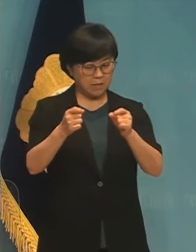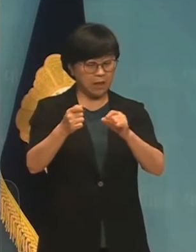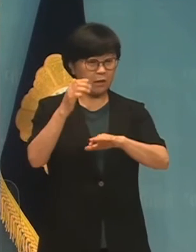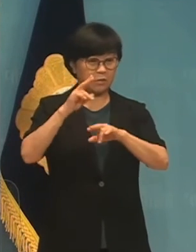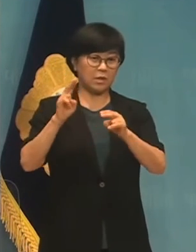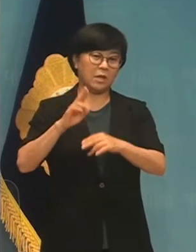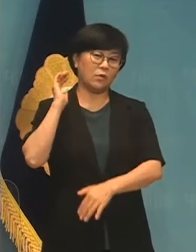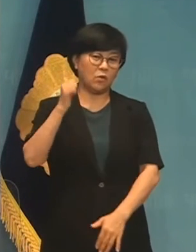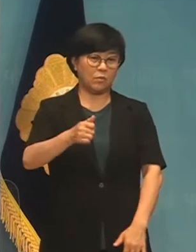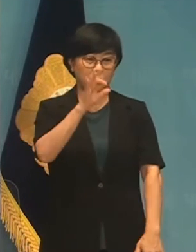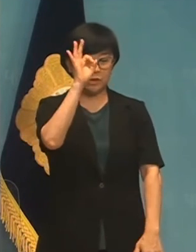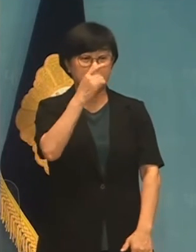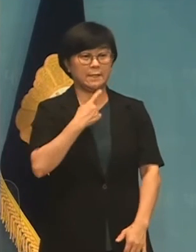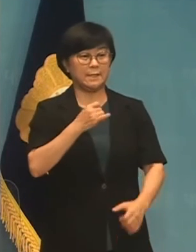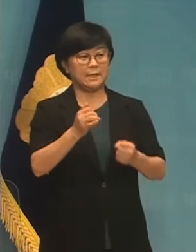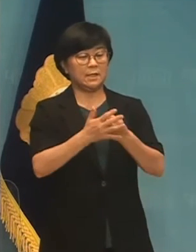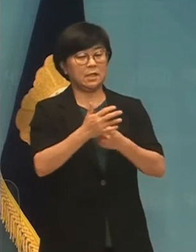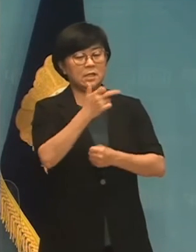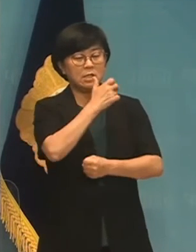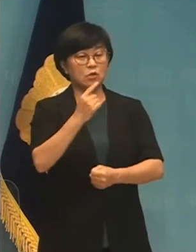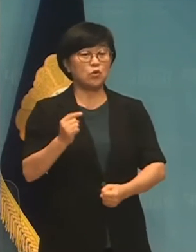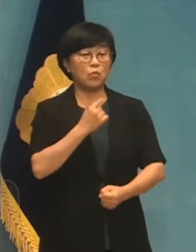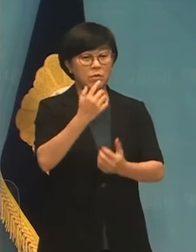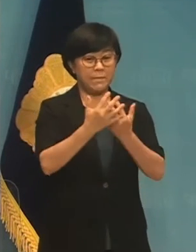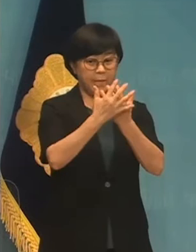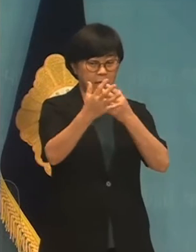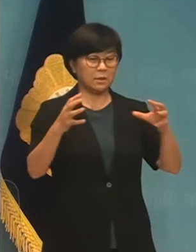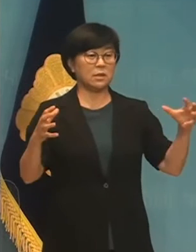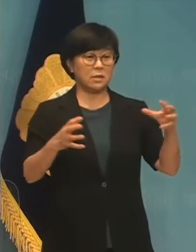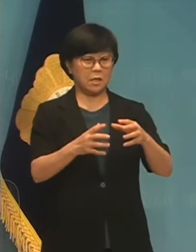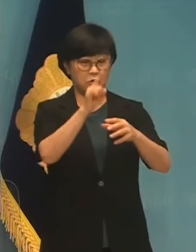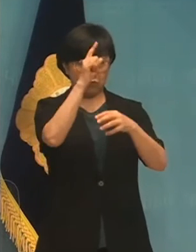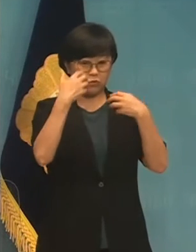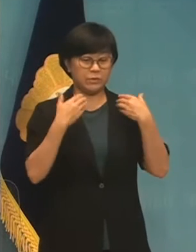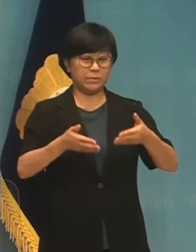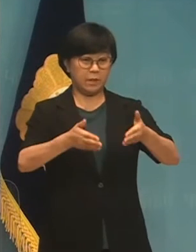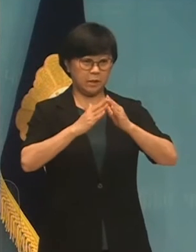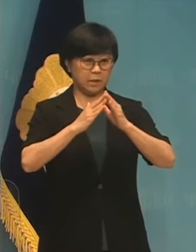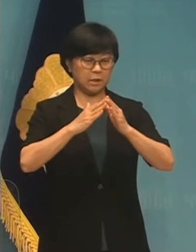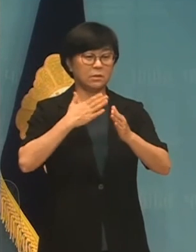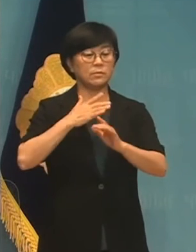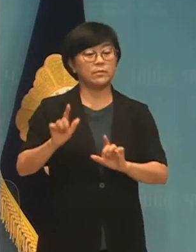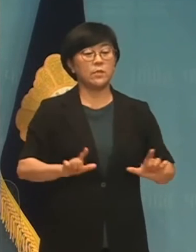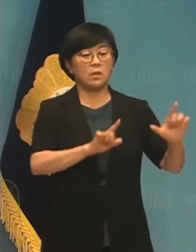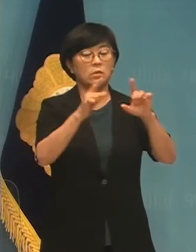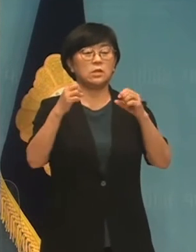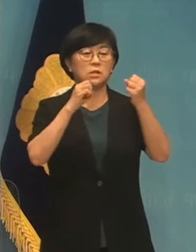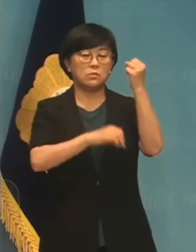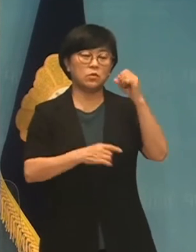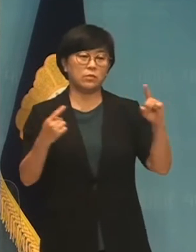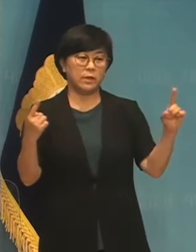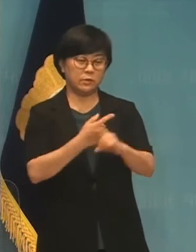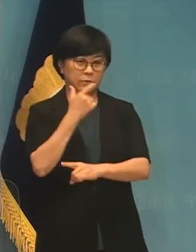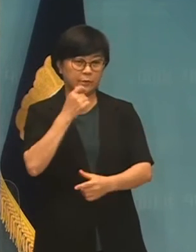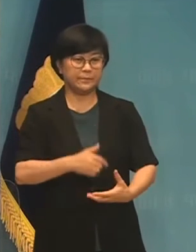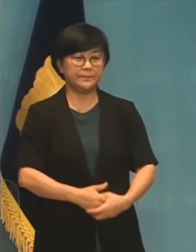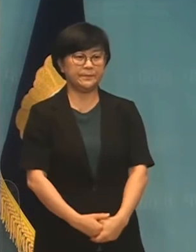모아왔습니다. 거대한 촛불광장 위에 세워진 이 정부도 우리의 삶을 근본적으로 바꾸지는